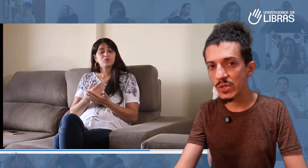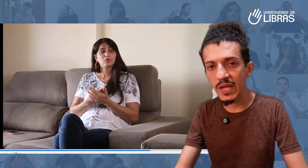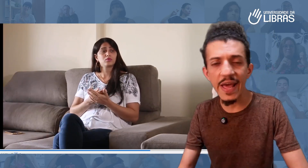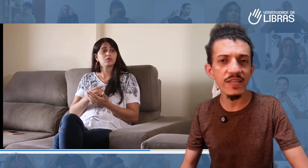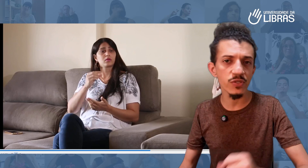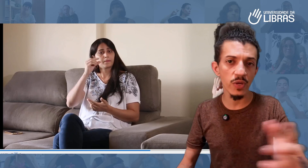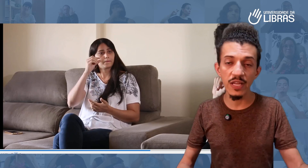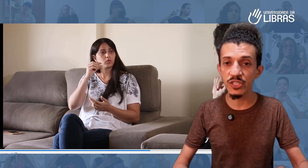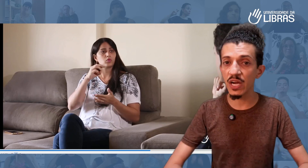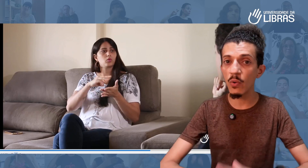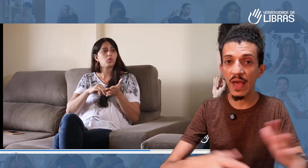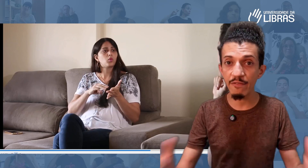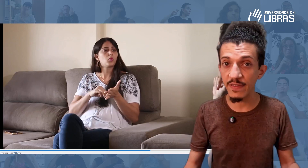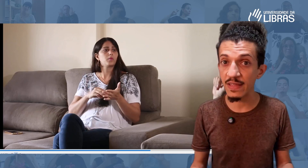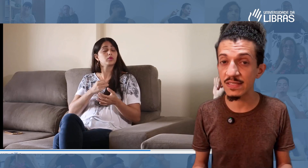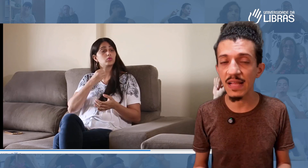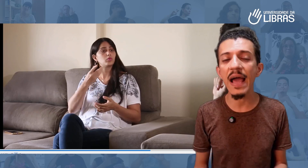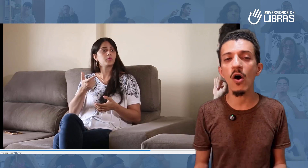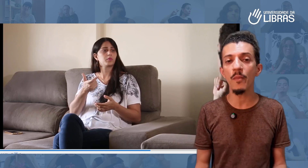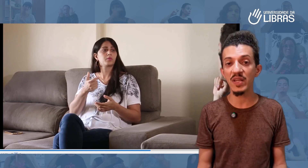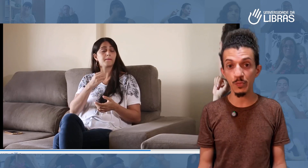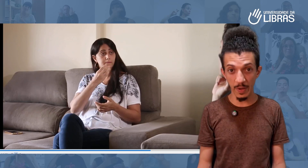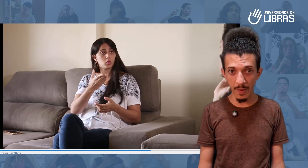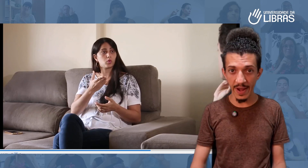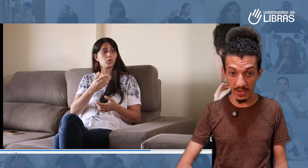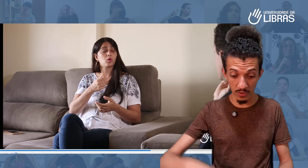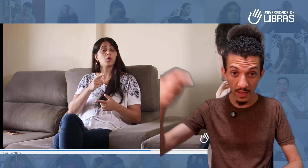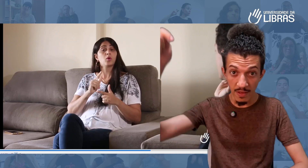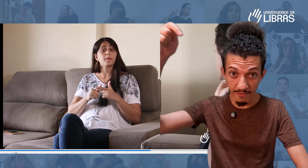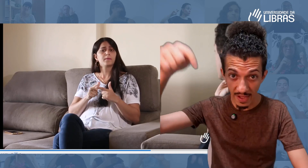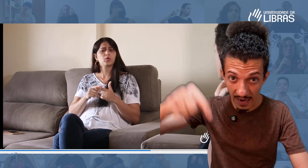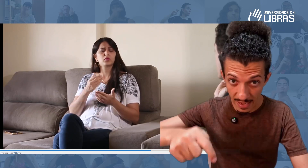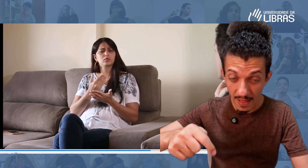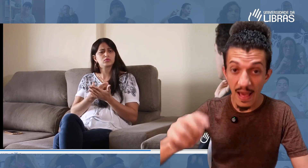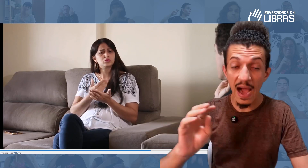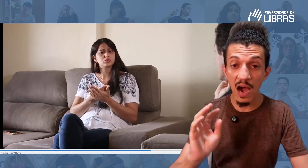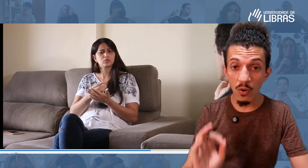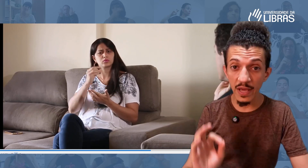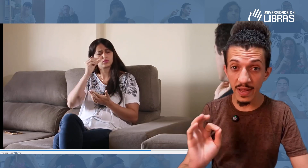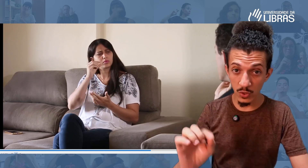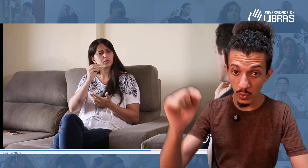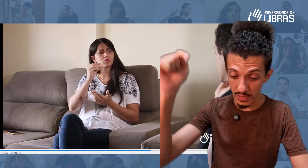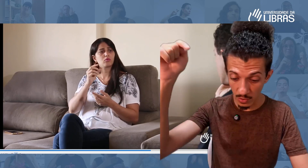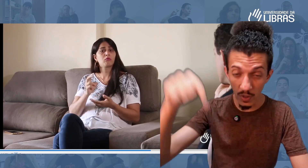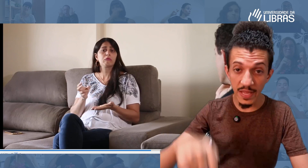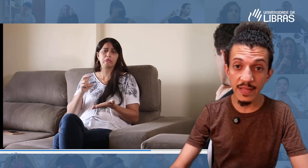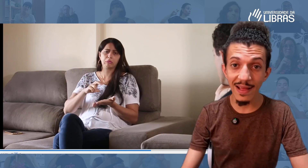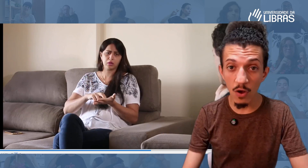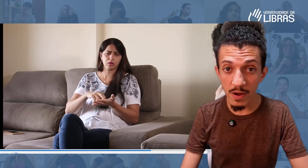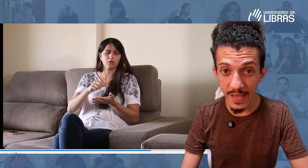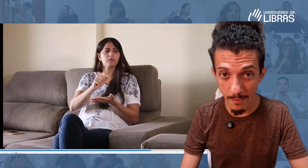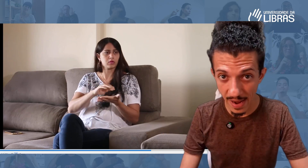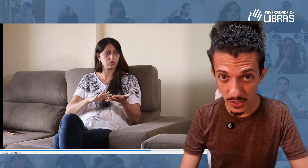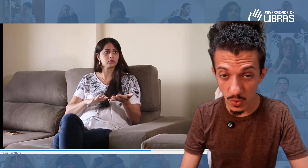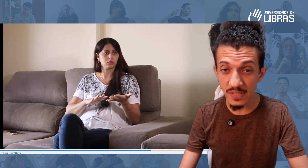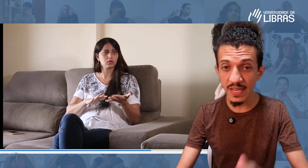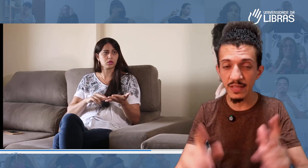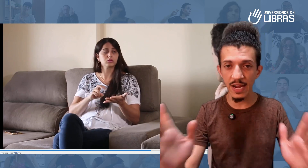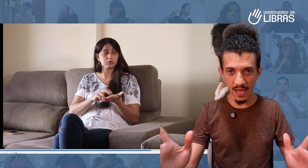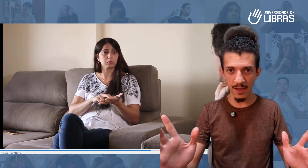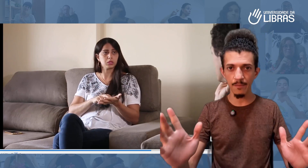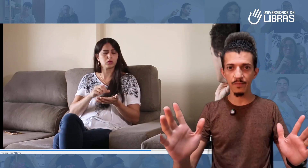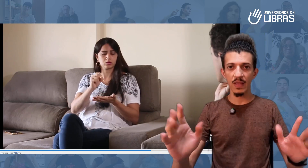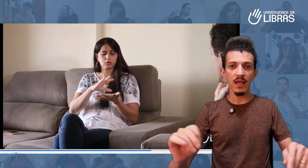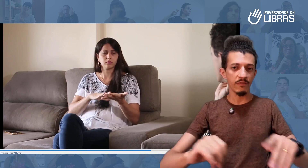lá na sua igreja, na sua religião, enfim, está realmente preparado. Vai lá, a aula é gratuita, o link está logo aqui abaixo. Quando você